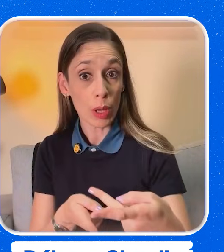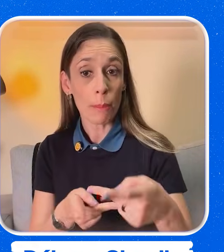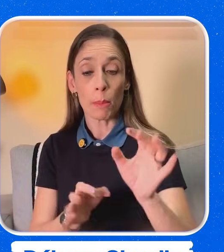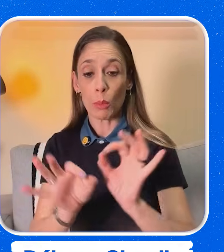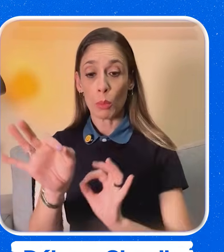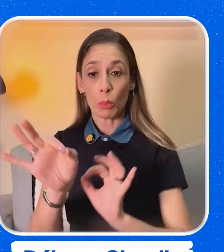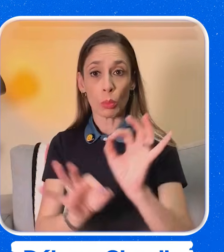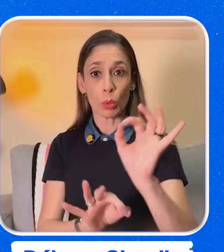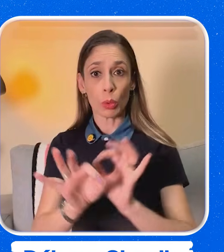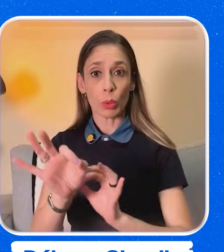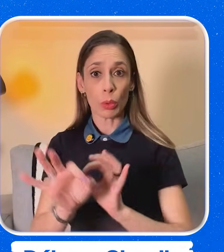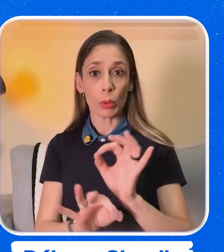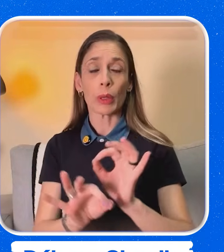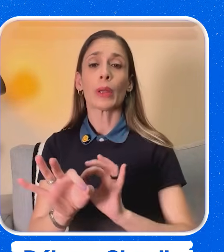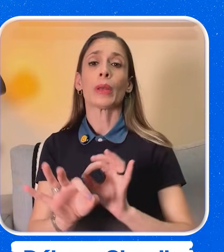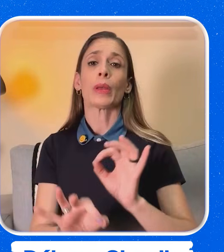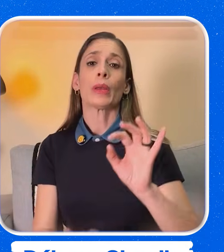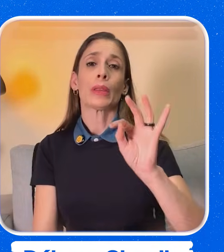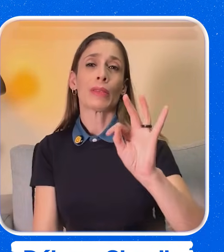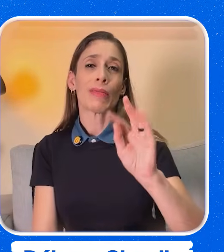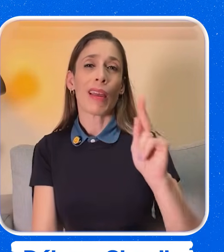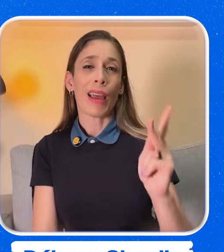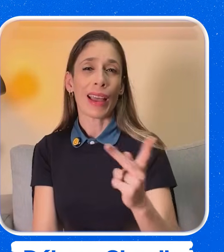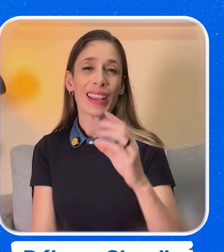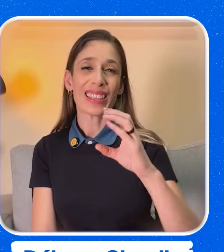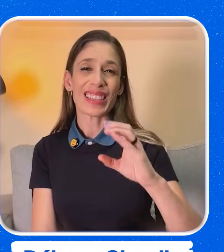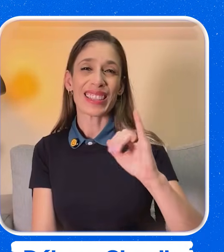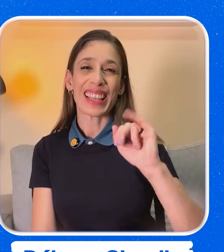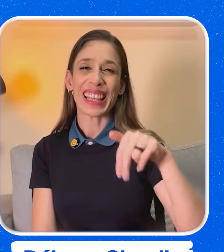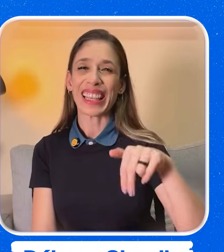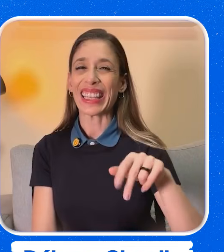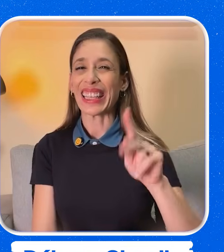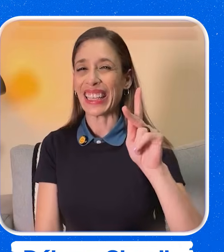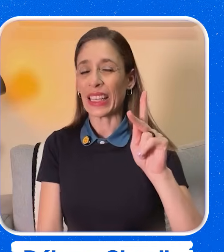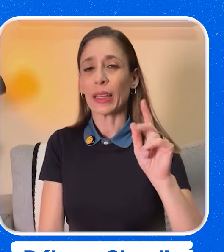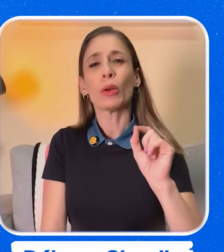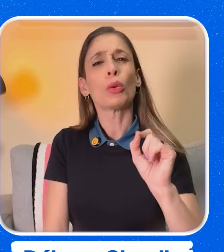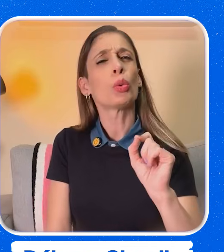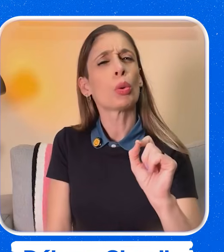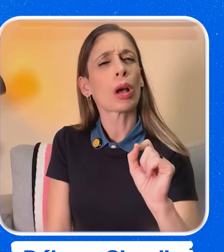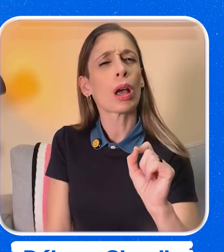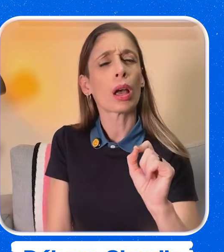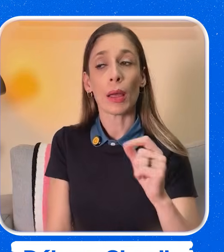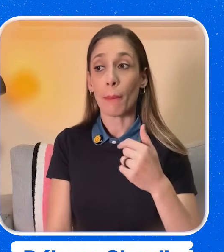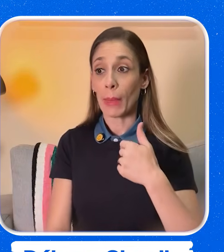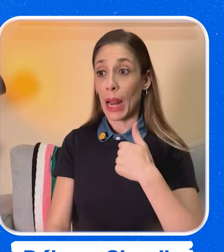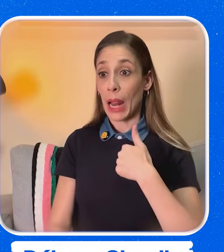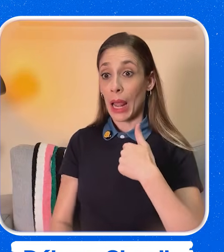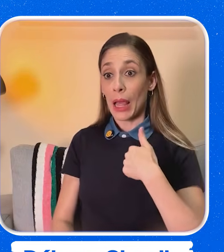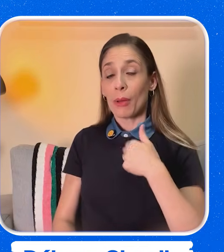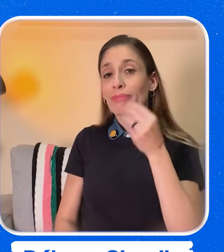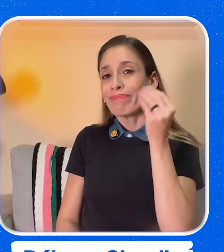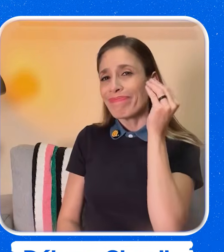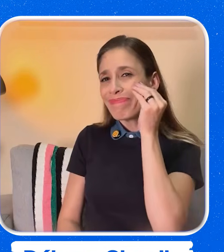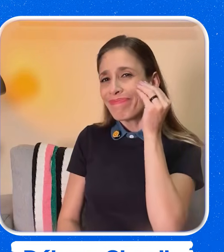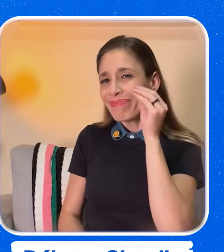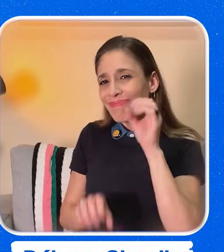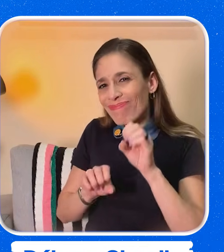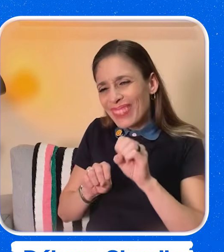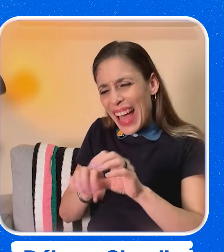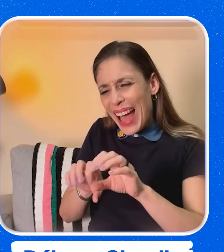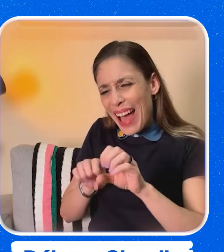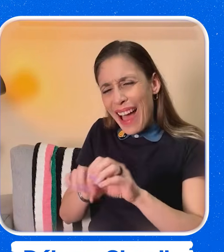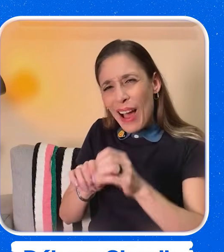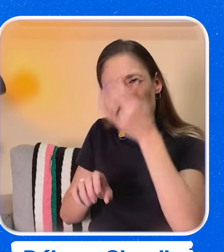a THC Inc. para tentar dar aulas para pessoas ouvintes, né, que